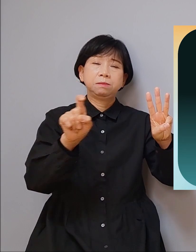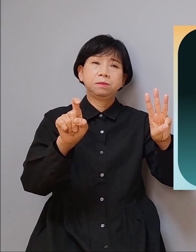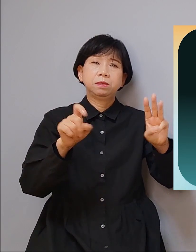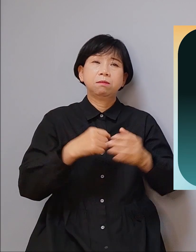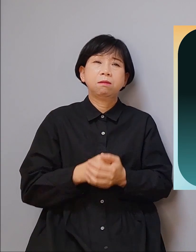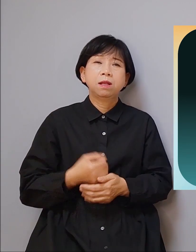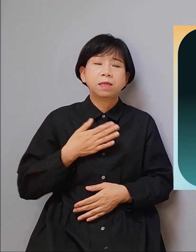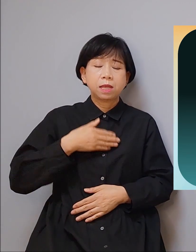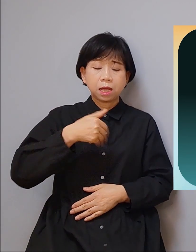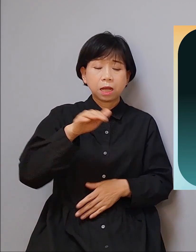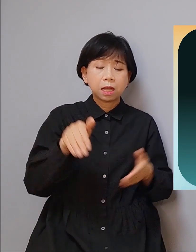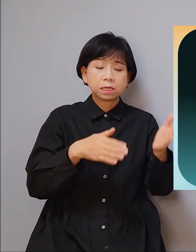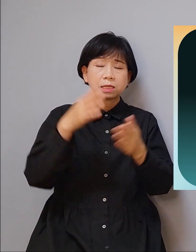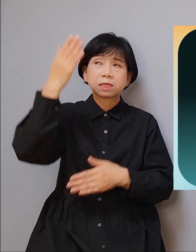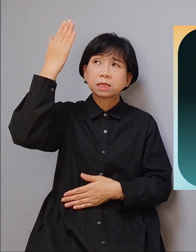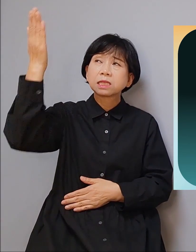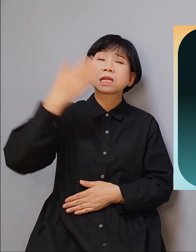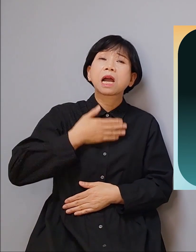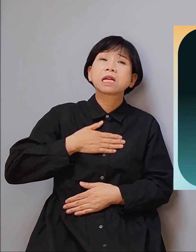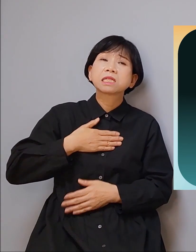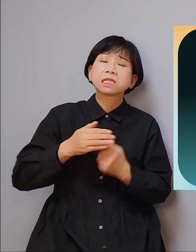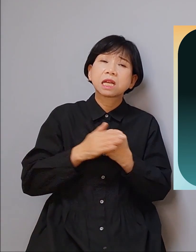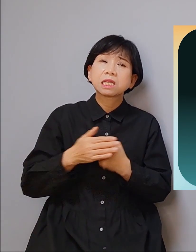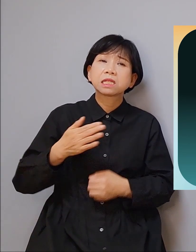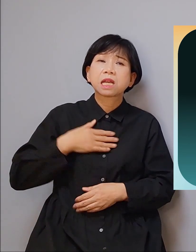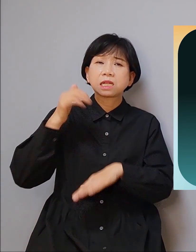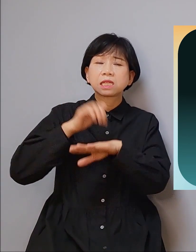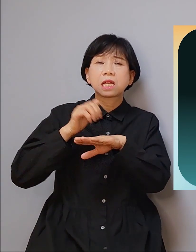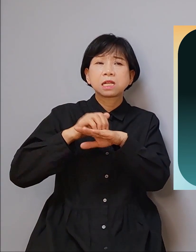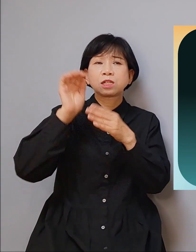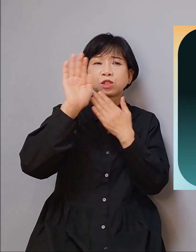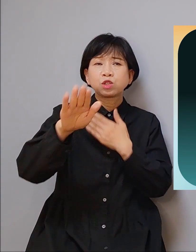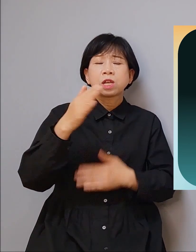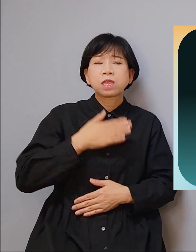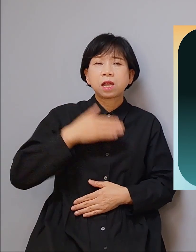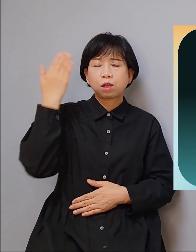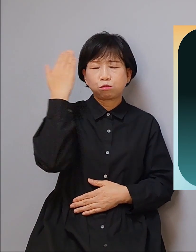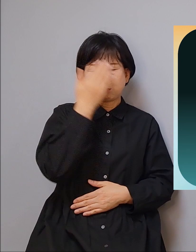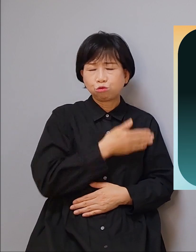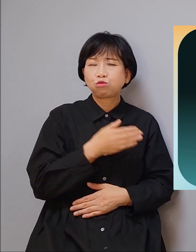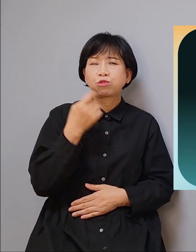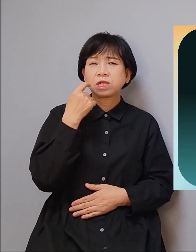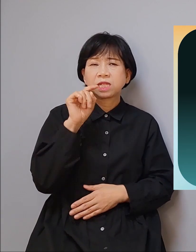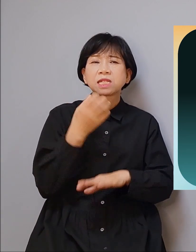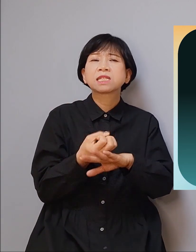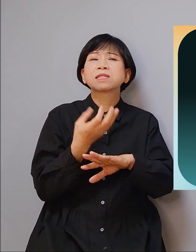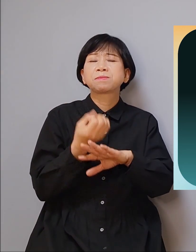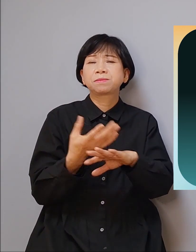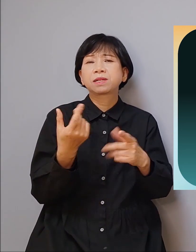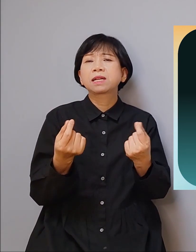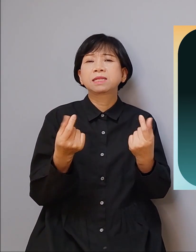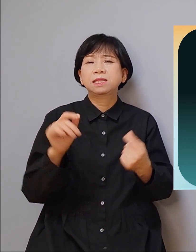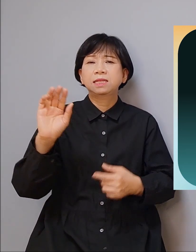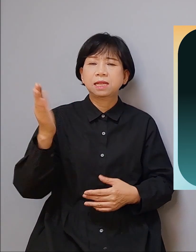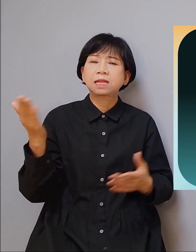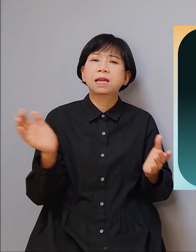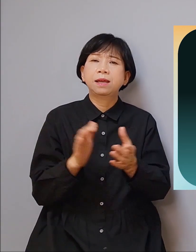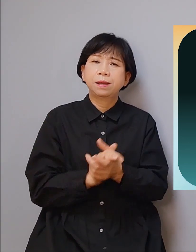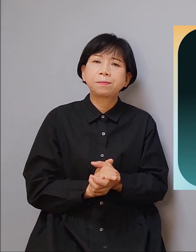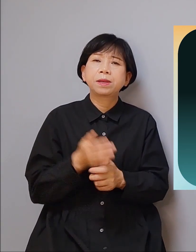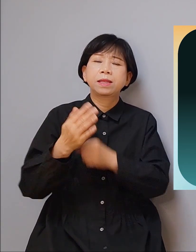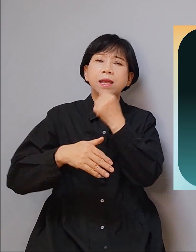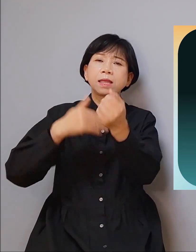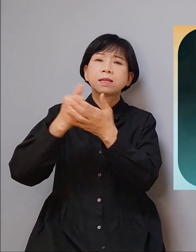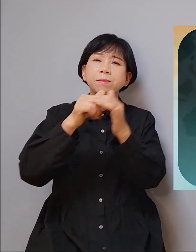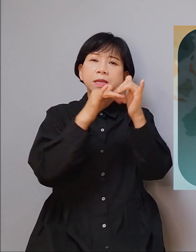그가 아시나니 그가 나를 어떻게 하신 후에? 단련하신 후에는 내가 순금같이 되어 나오리라. 아멘. 하나님의